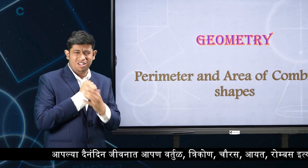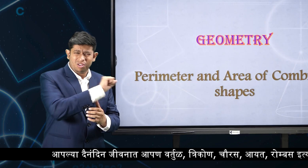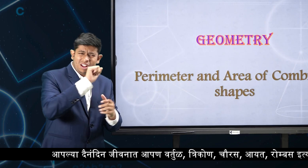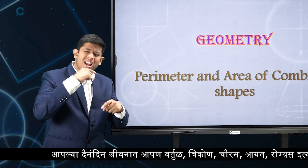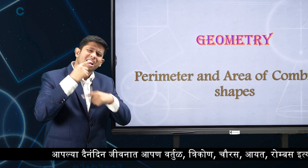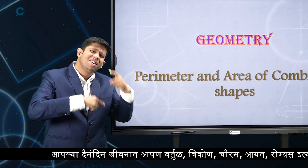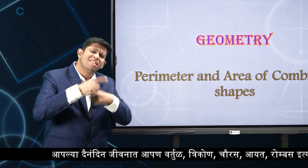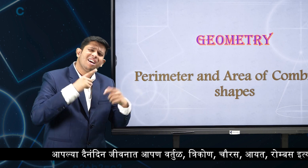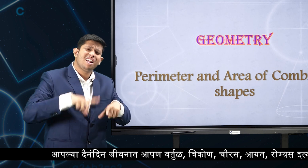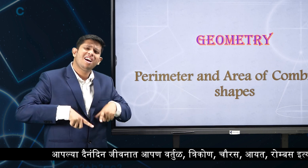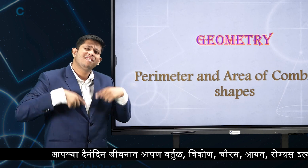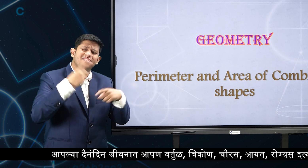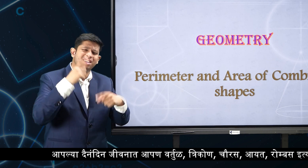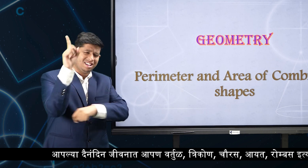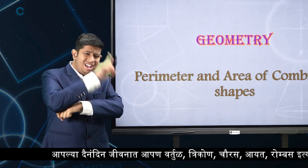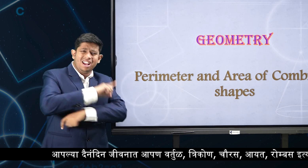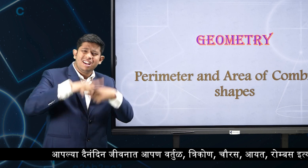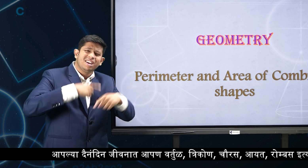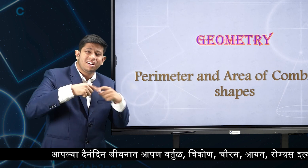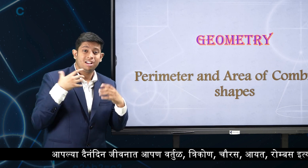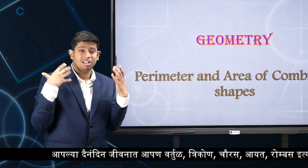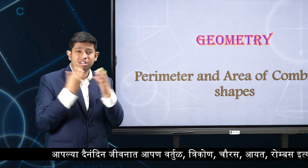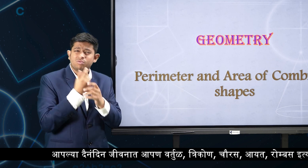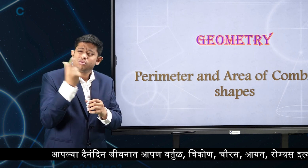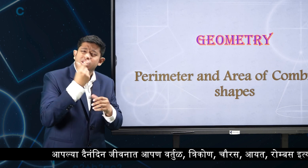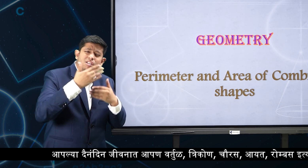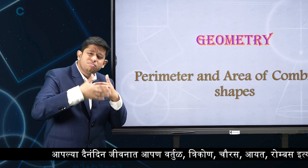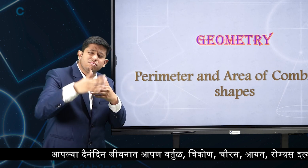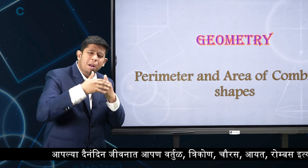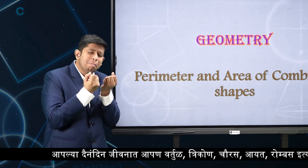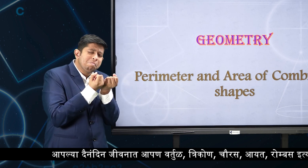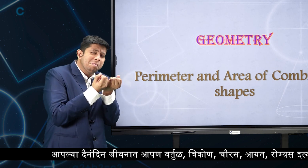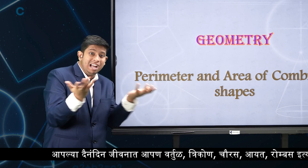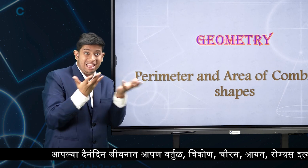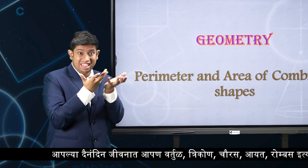आपल्या दैनंदिन जीवनात आपण वर्तुळ, त्रिकोण, चौरस, आयत,